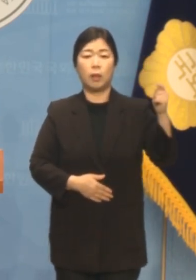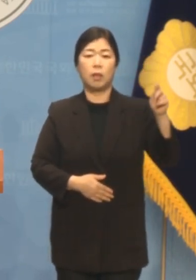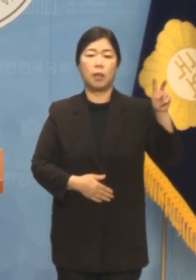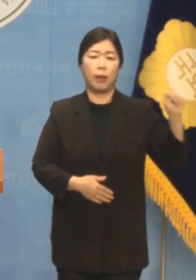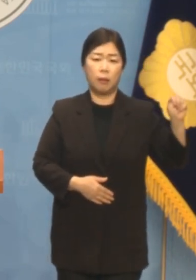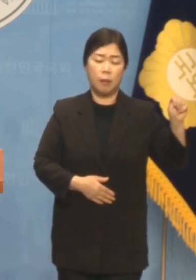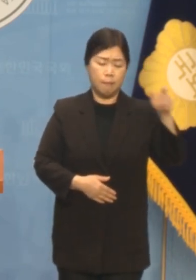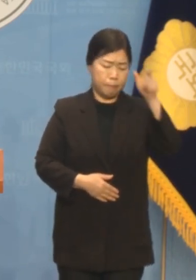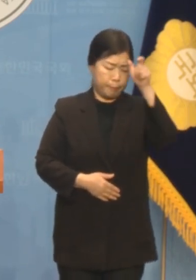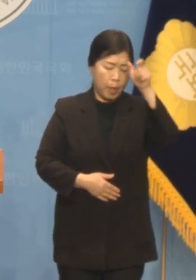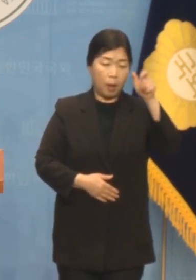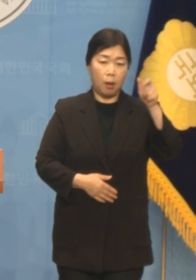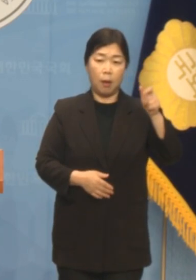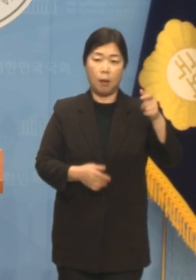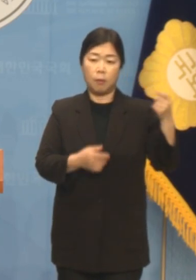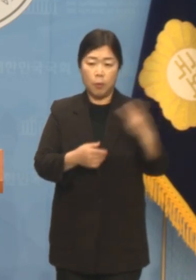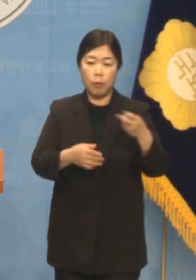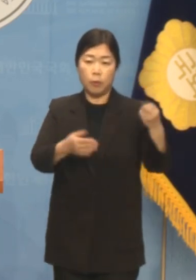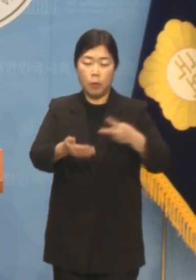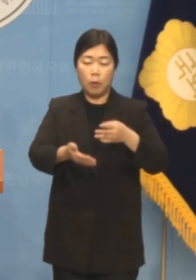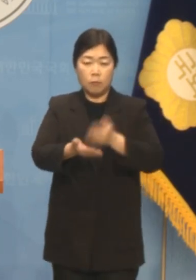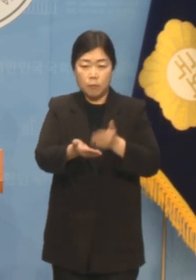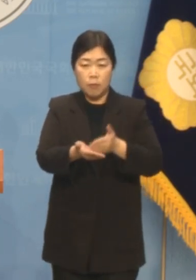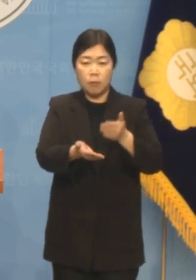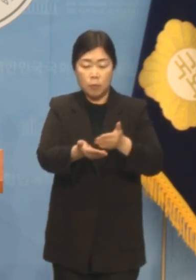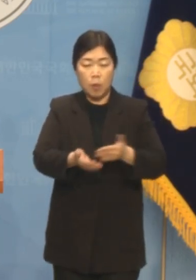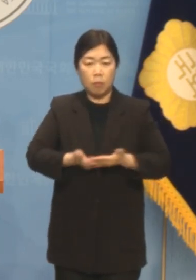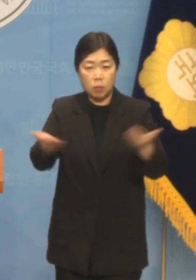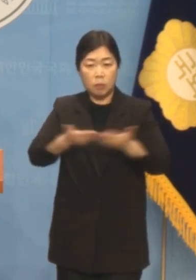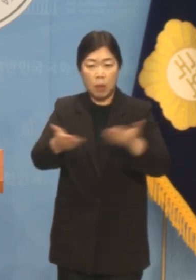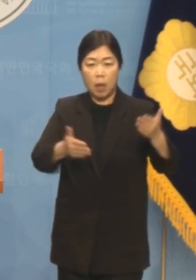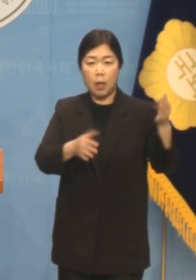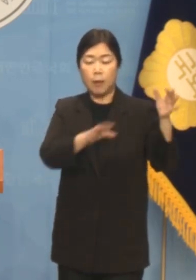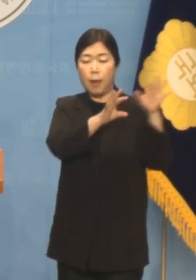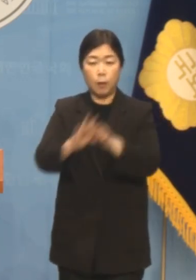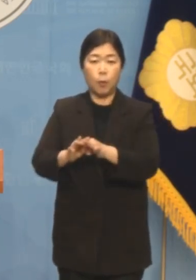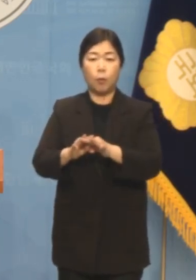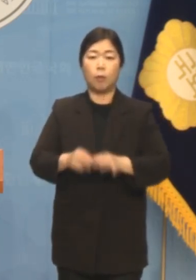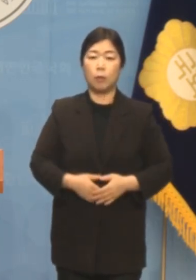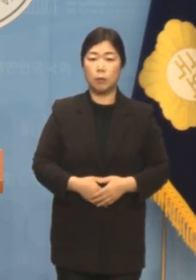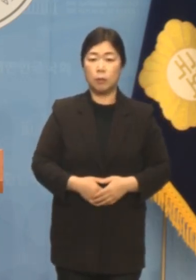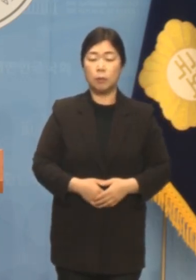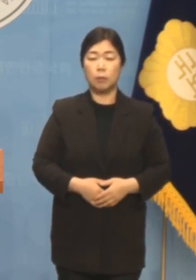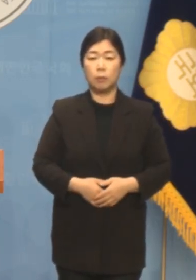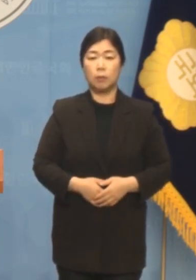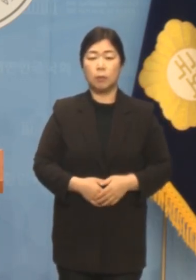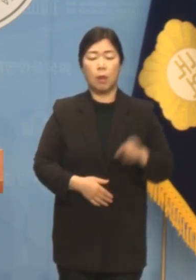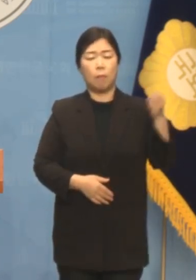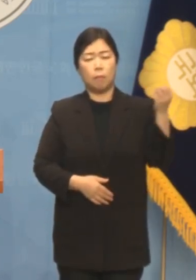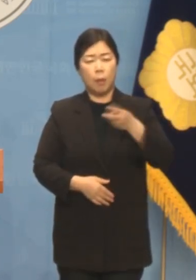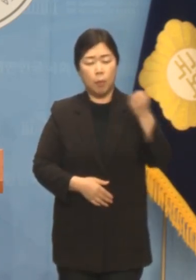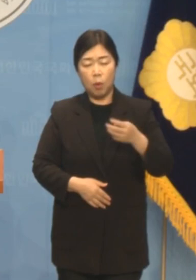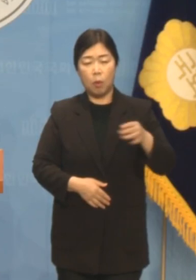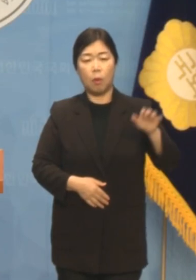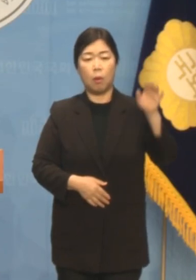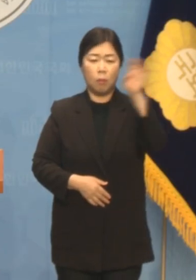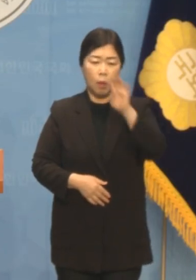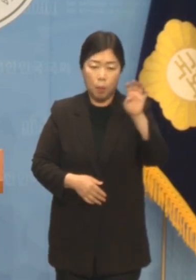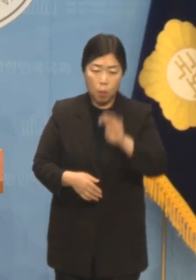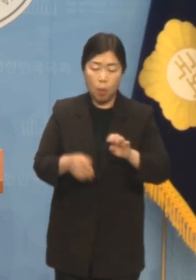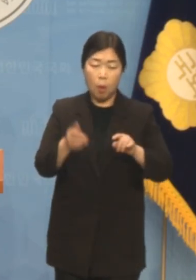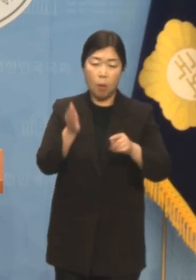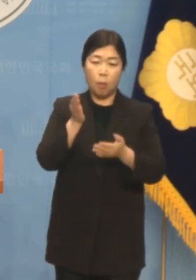부리며 같은 내용의 기사를 주말 내내 단독이라는 이름으로 반복적으로